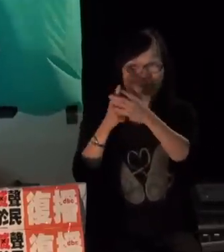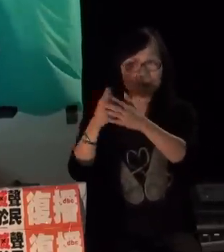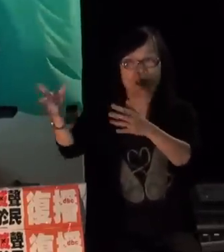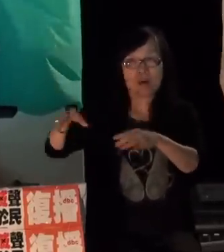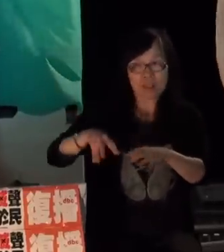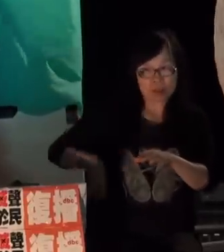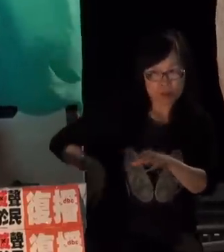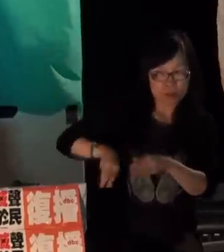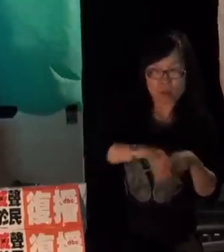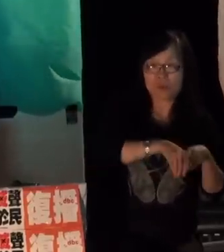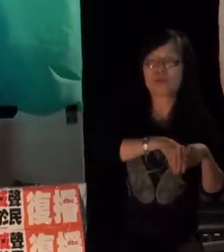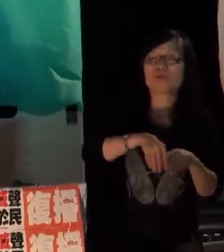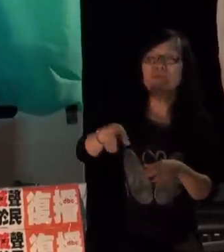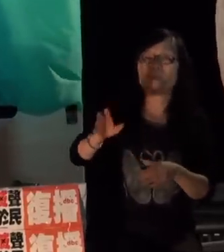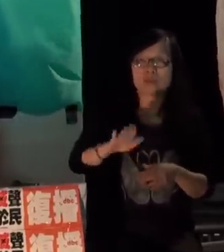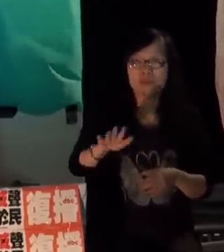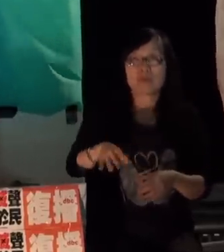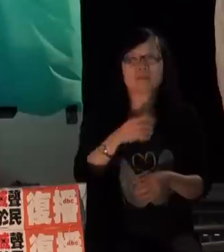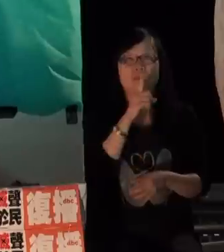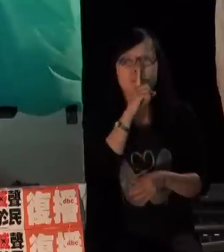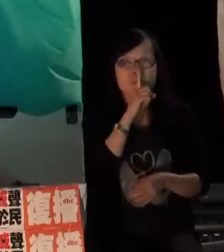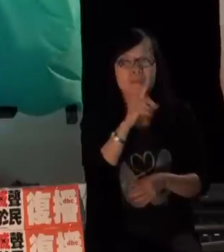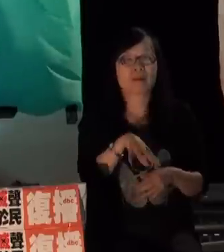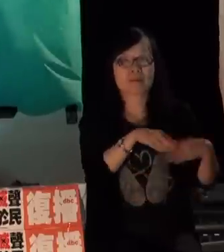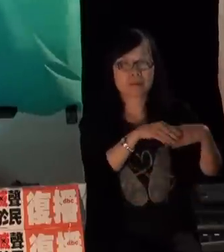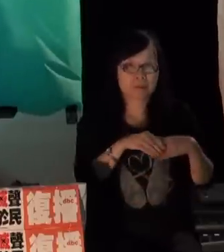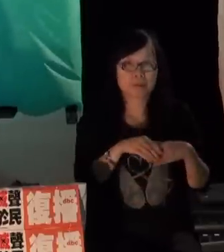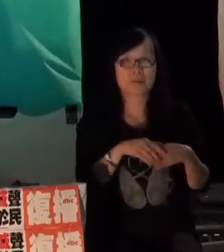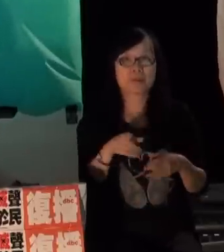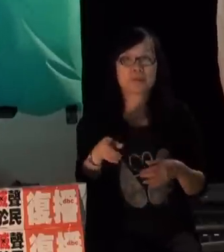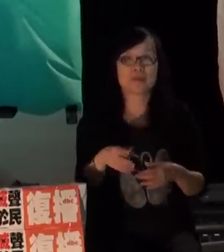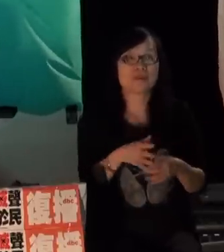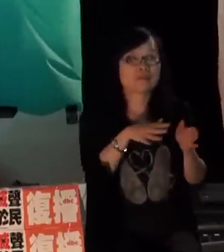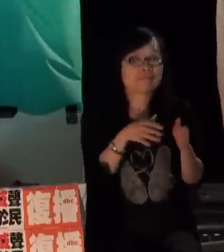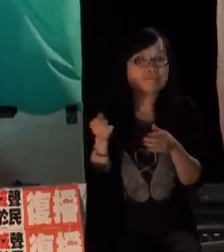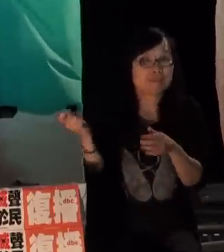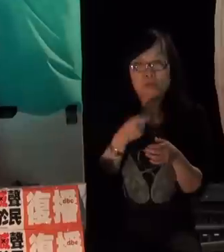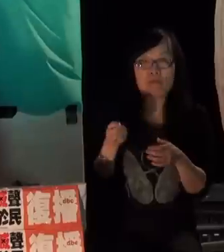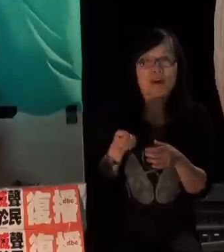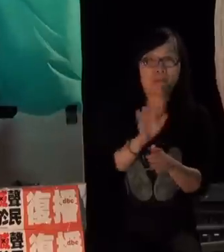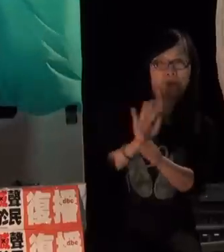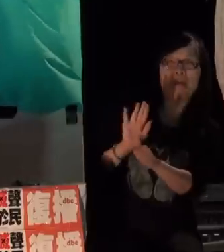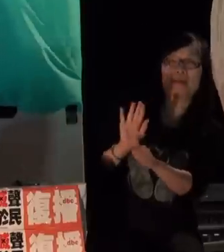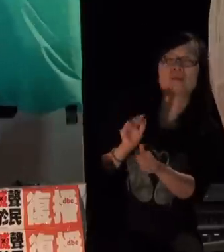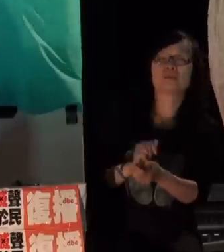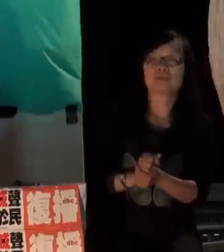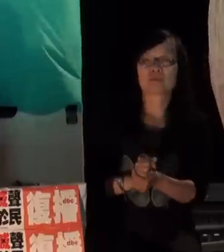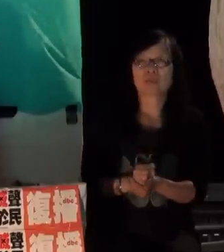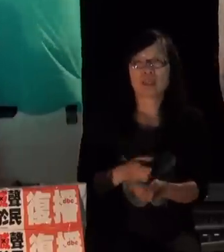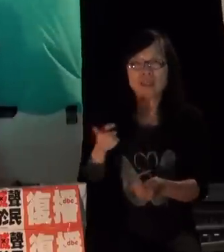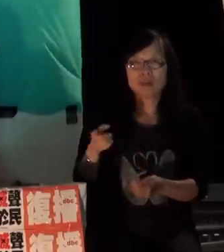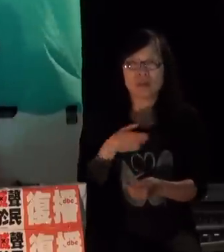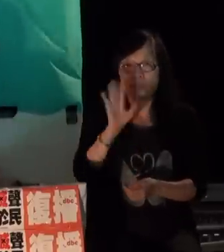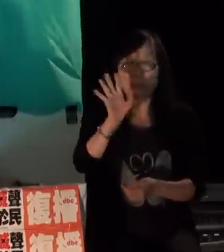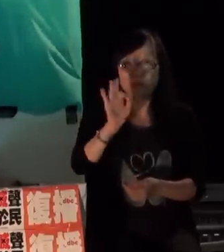嗰啲咁嘅後生啲，可能二三十零歲嗰啲阿媽拖住個仔嗰啲，一見到即刻避開，係走都走唔切。有啲就話好心理